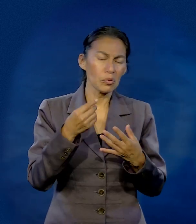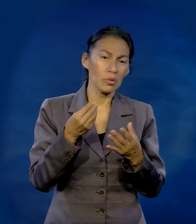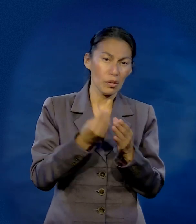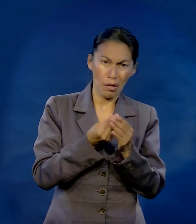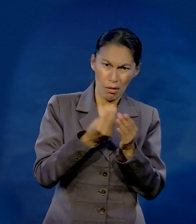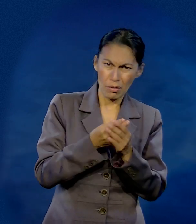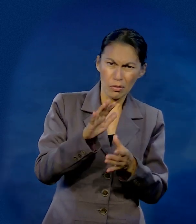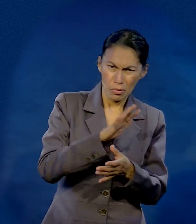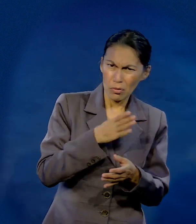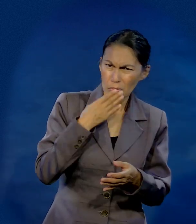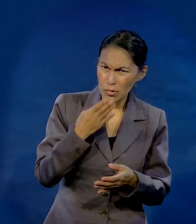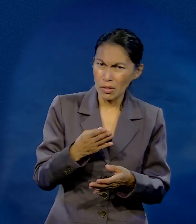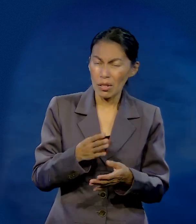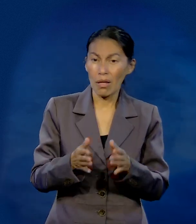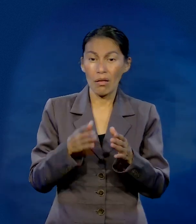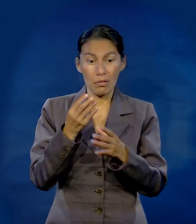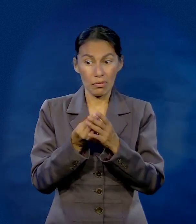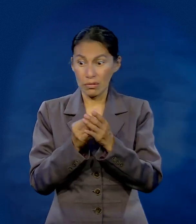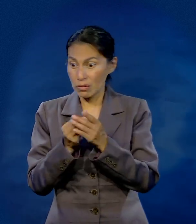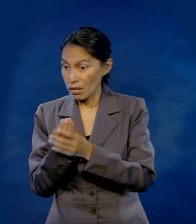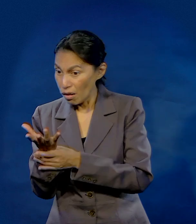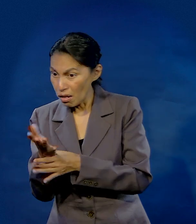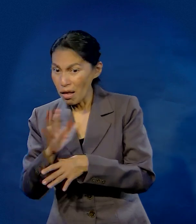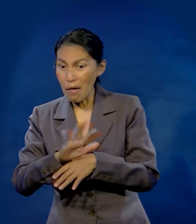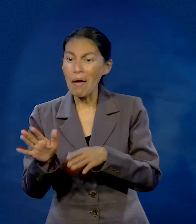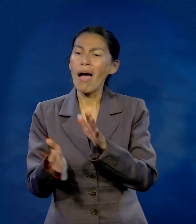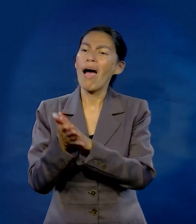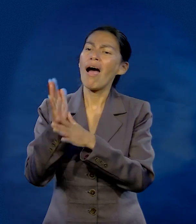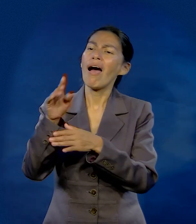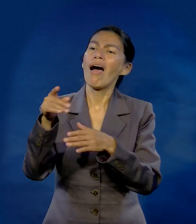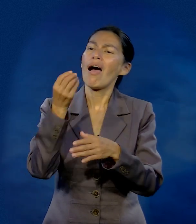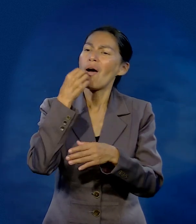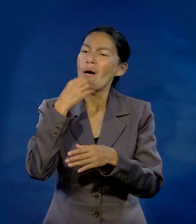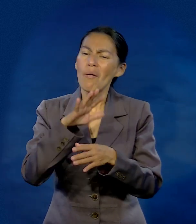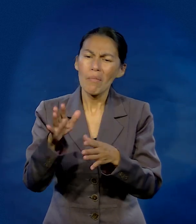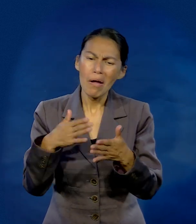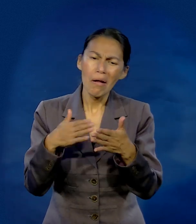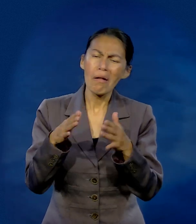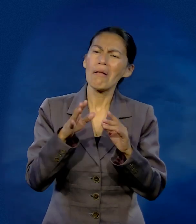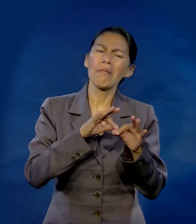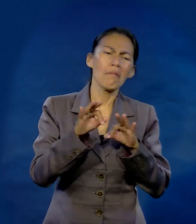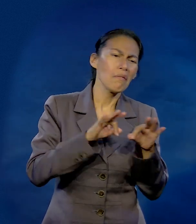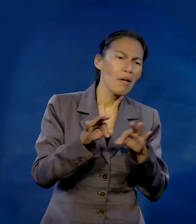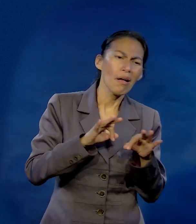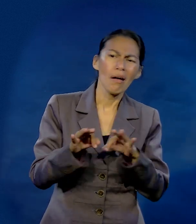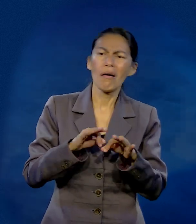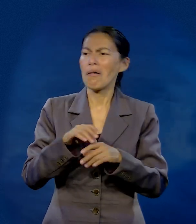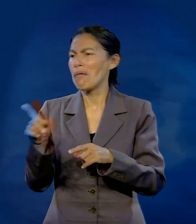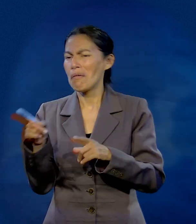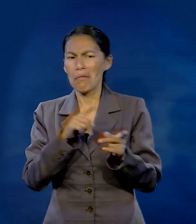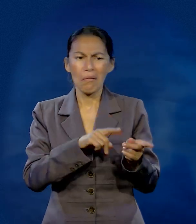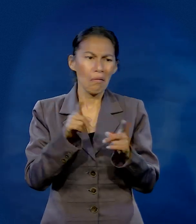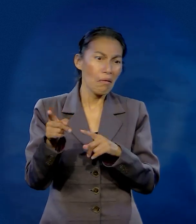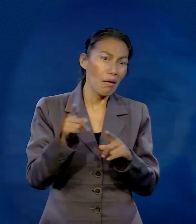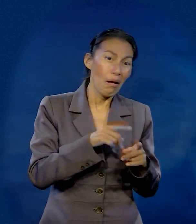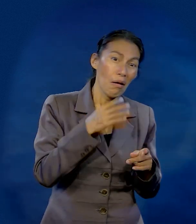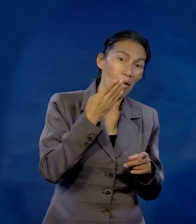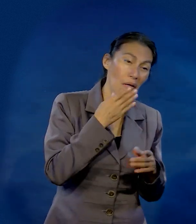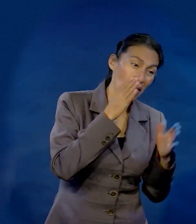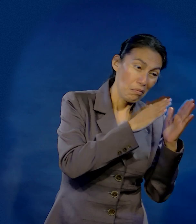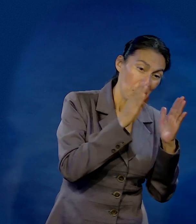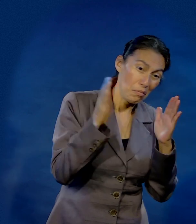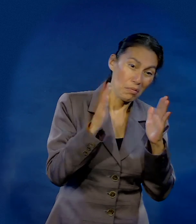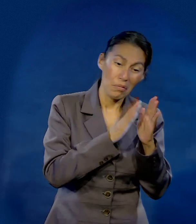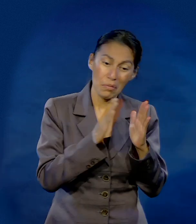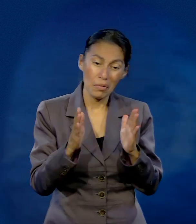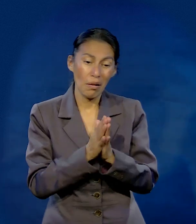comedor Y al comedor Y está Desayunando y y no se acordó ni el devocional porque estaba durmiendo y ya está comiendo y sale rápido a su facultad